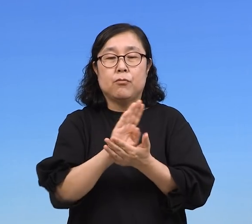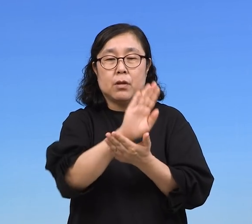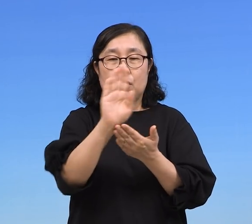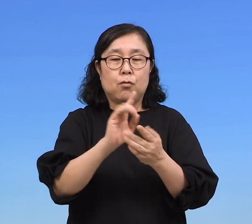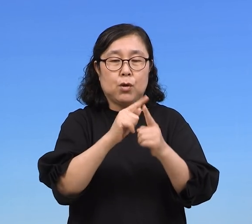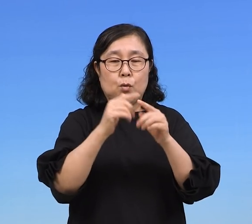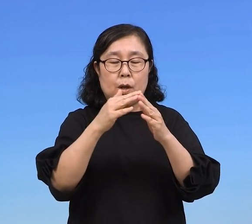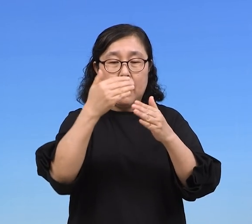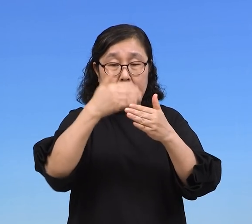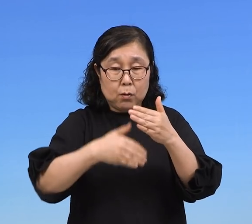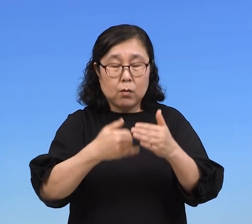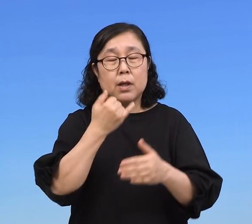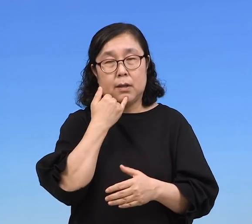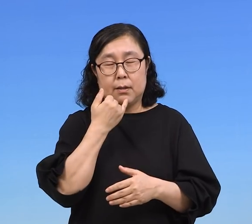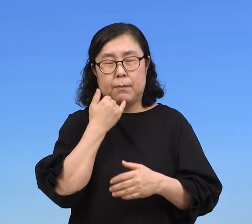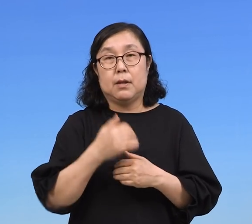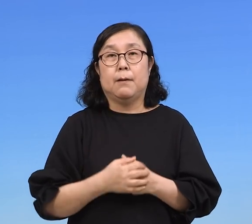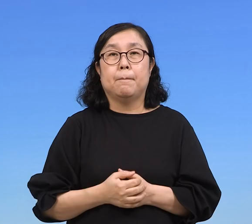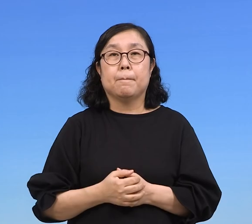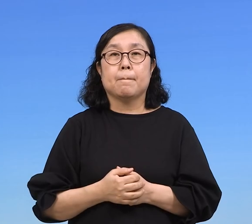분당 우리에 남으셔도 돼요.